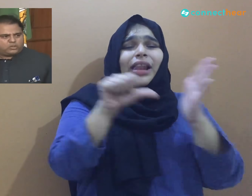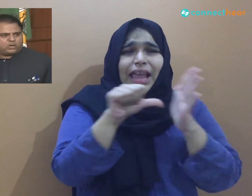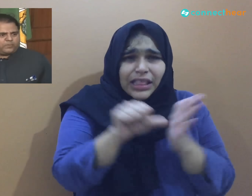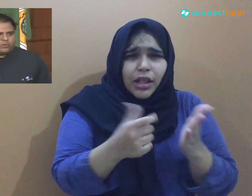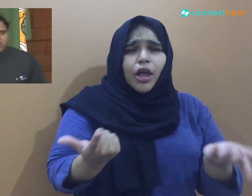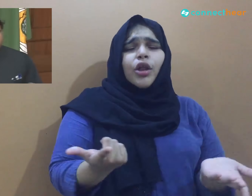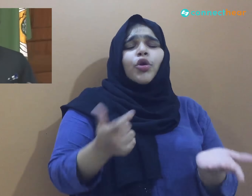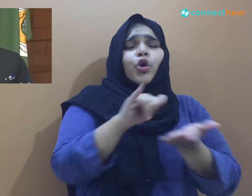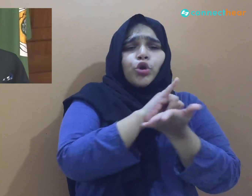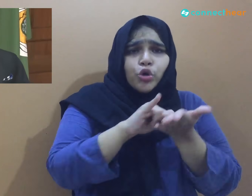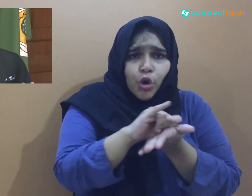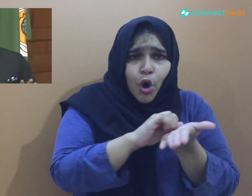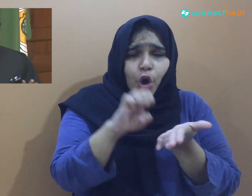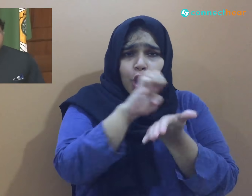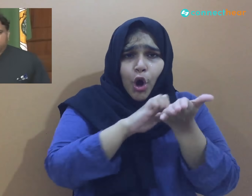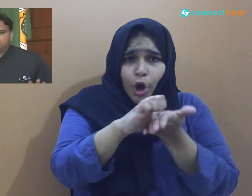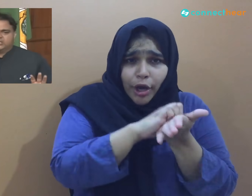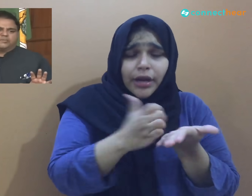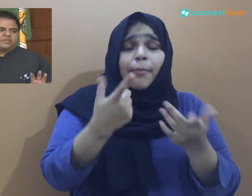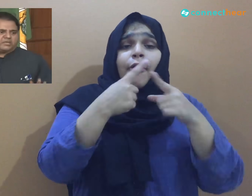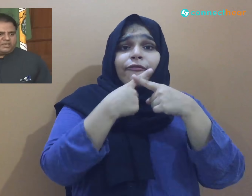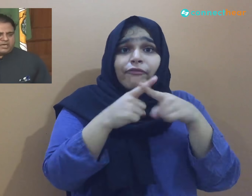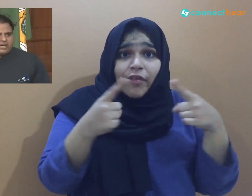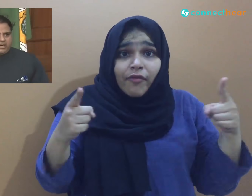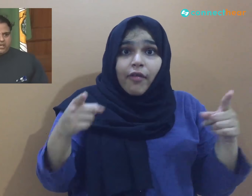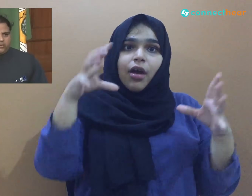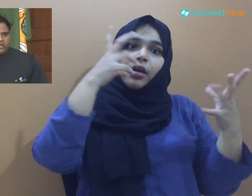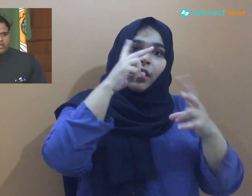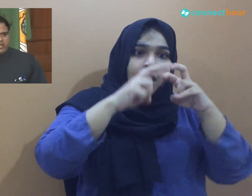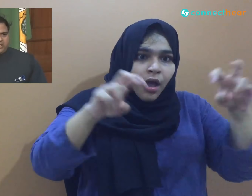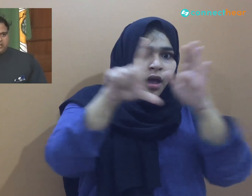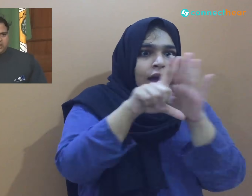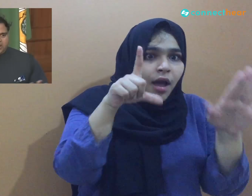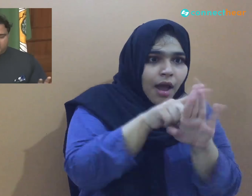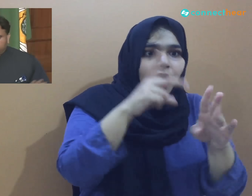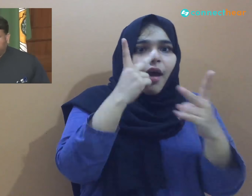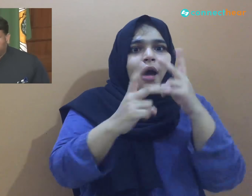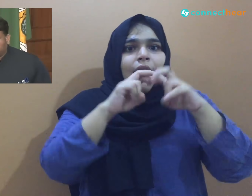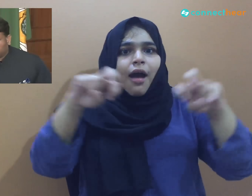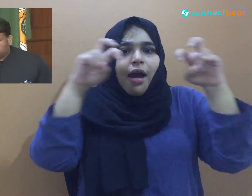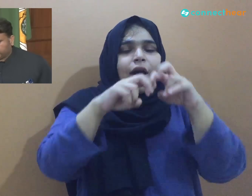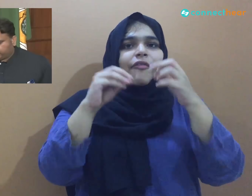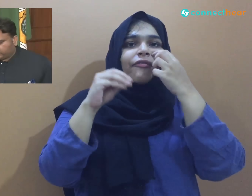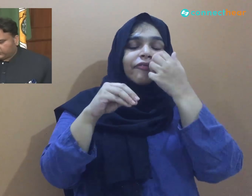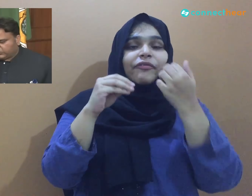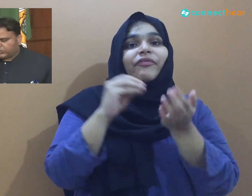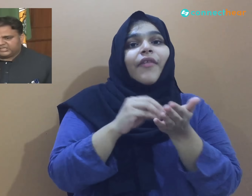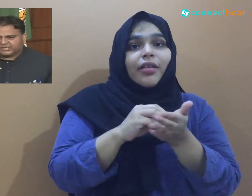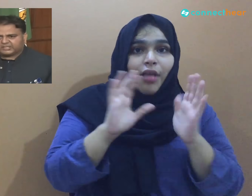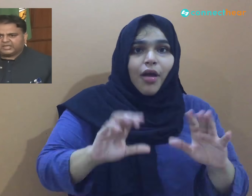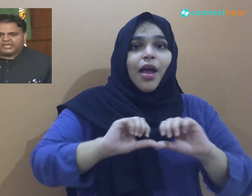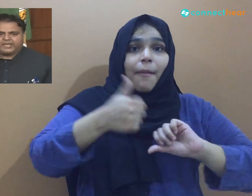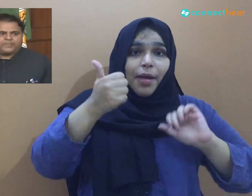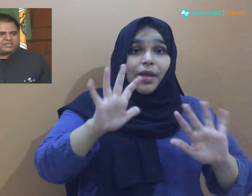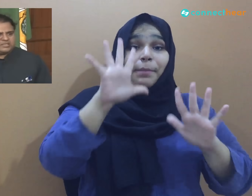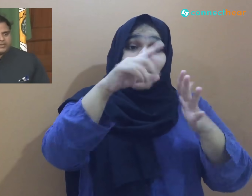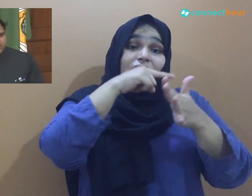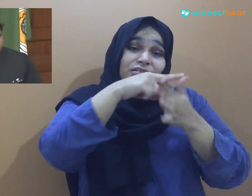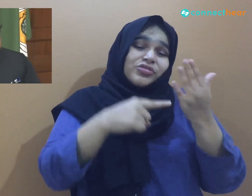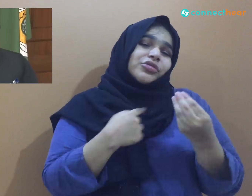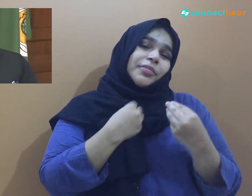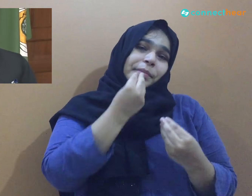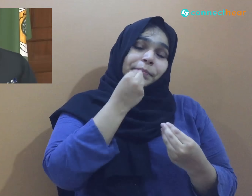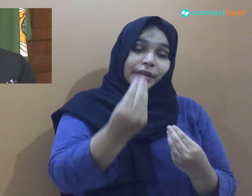ہو, یورپ ہو, وہاں پہ پرائیویٹ سیکٹر جب تک R&D کو لیڈ نہیں کرتا یہ جو ہے وہ ہو نہیں سکتا. یہ 5 سر